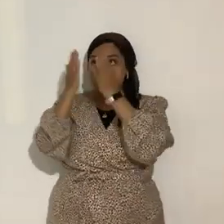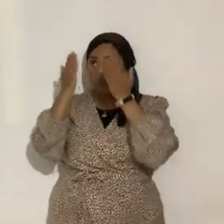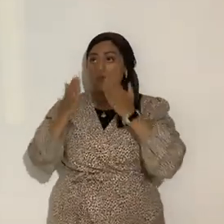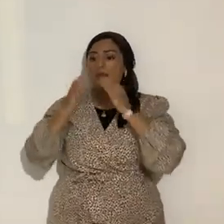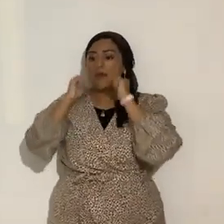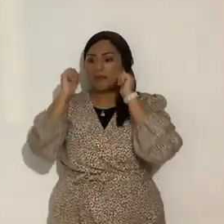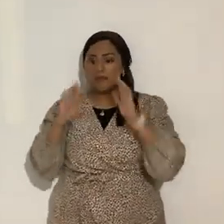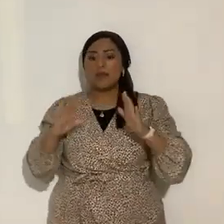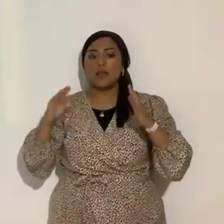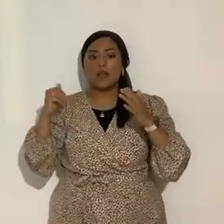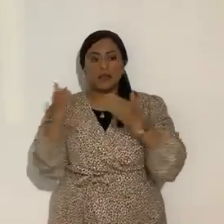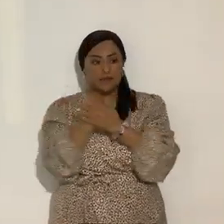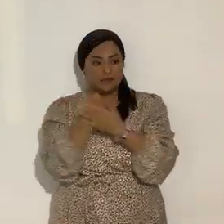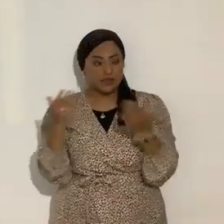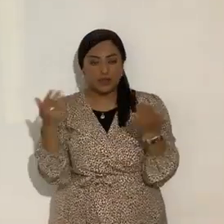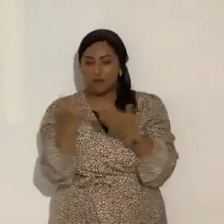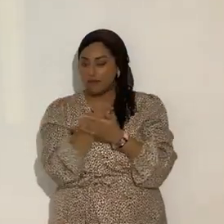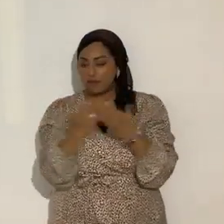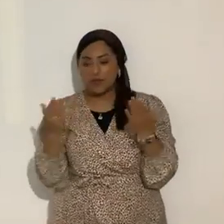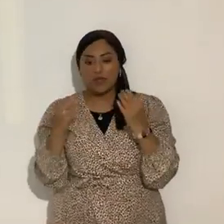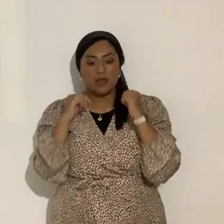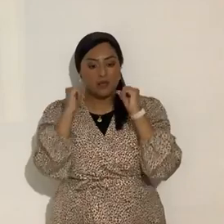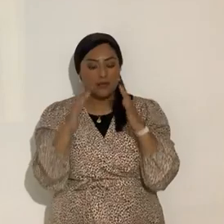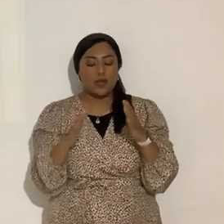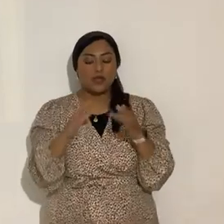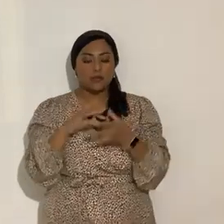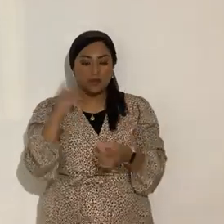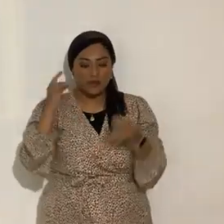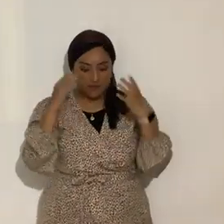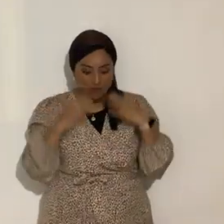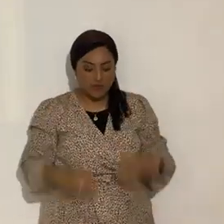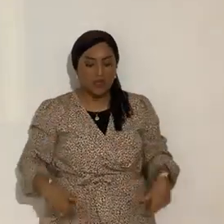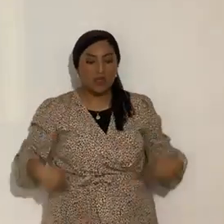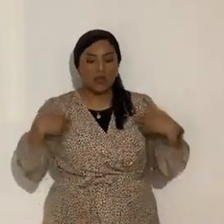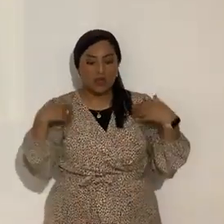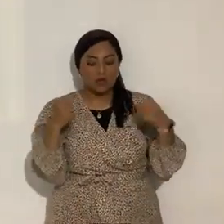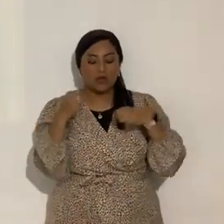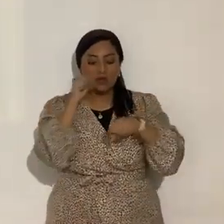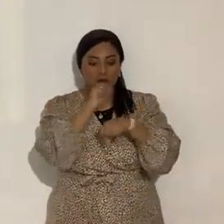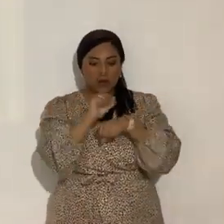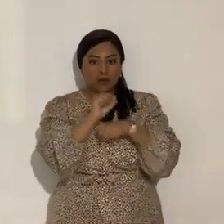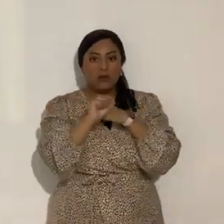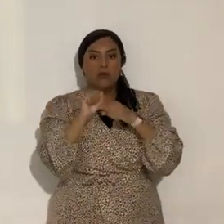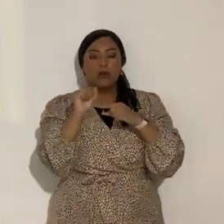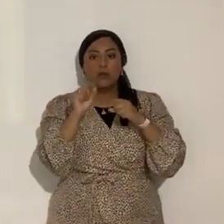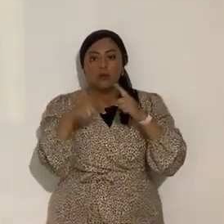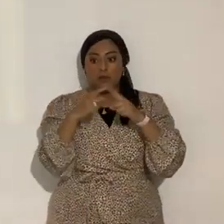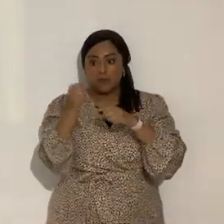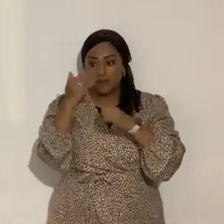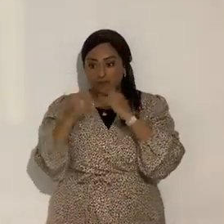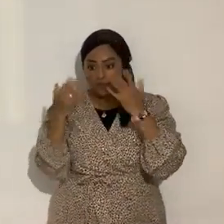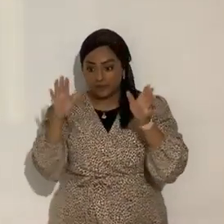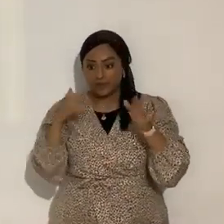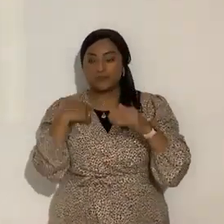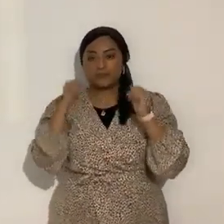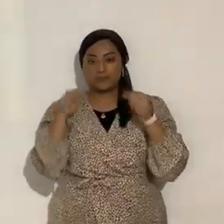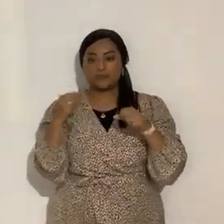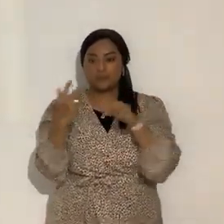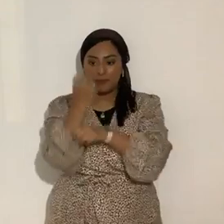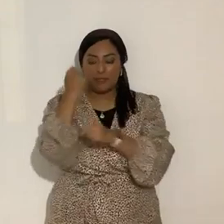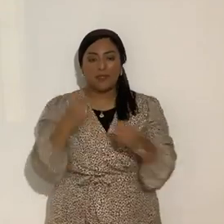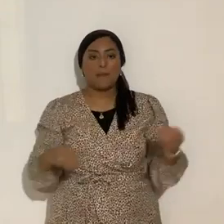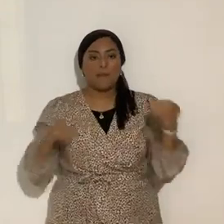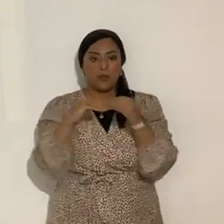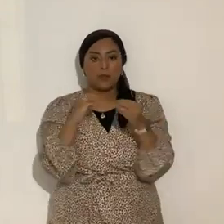en todo, en bendición, en espíritu, en alma, en cuerpo, en salud, en trabajo, fuera de Shabbat? Y que podamos alcanzar